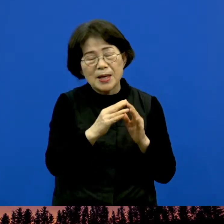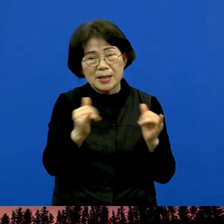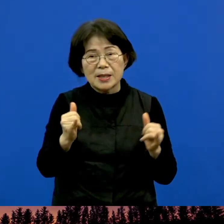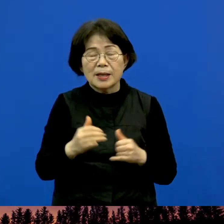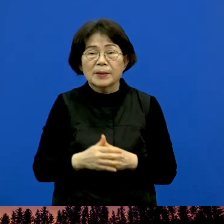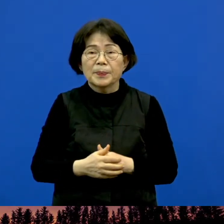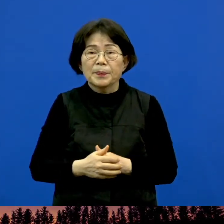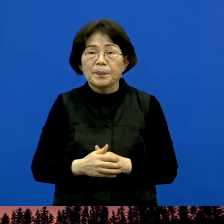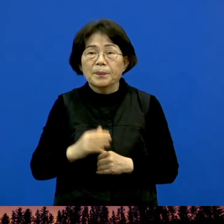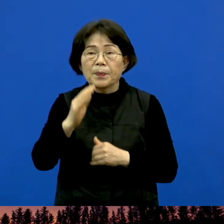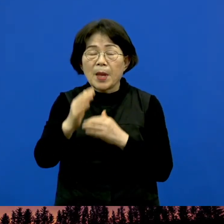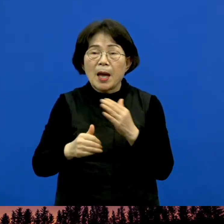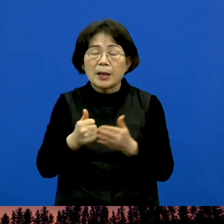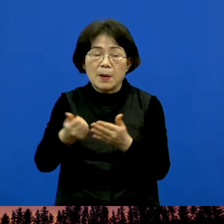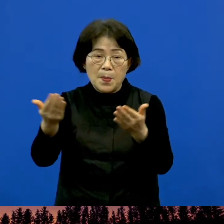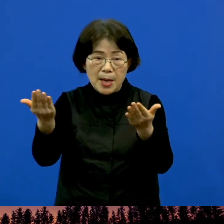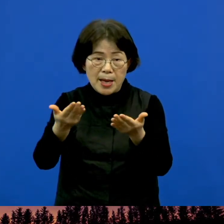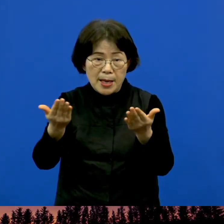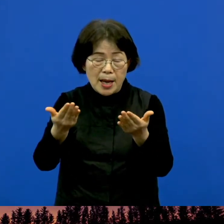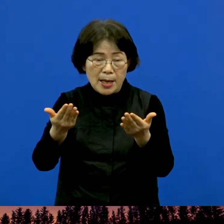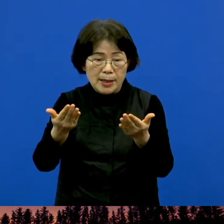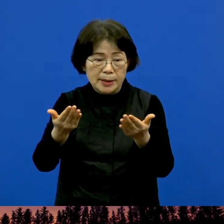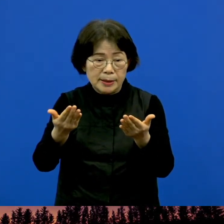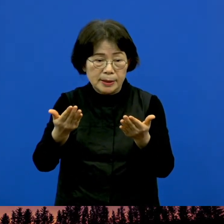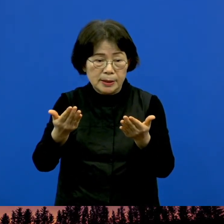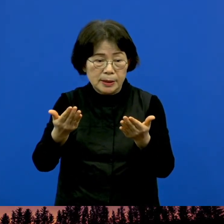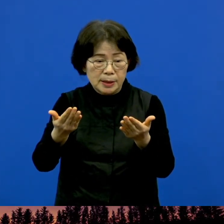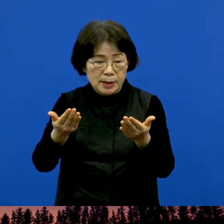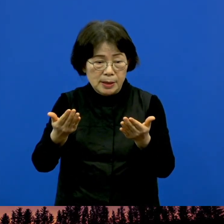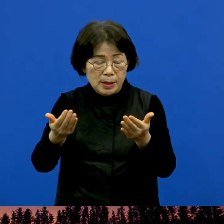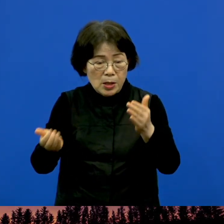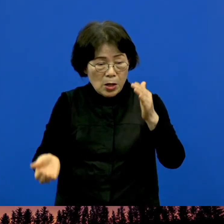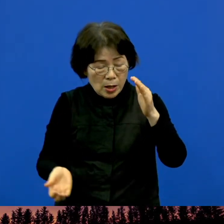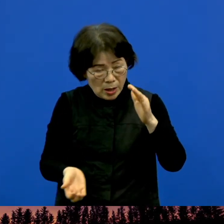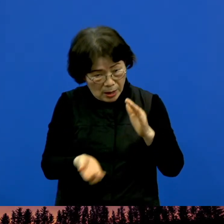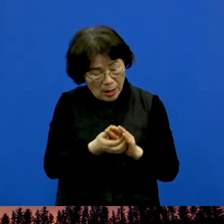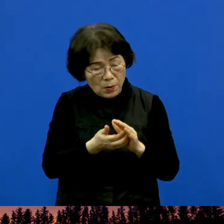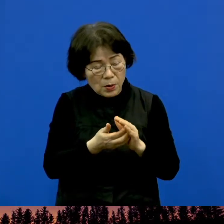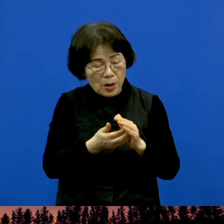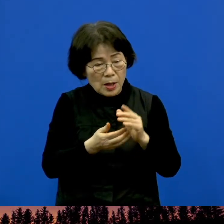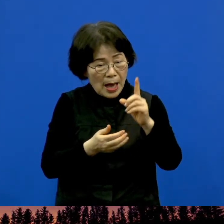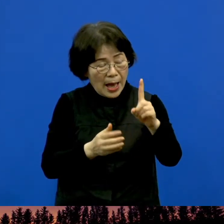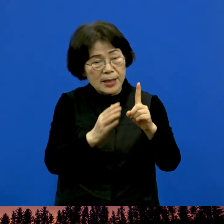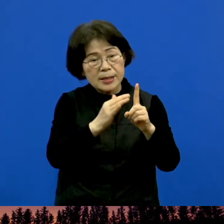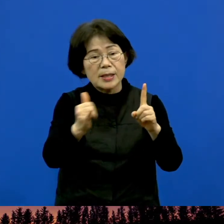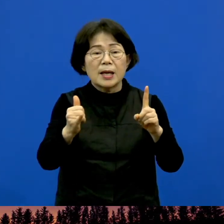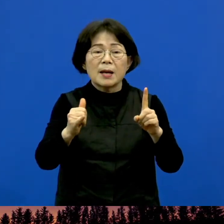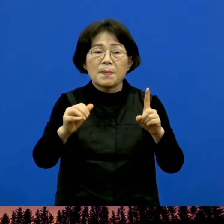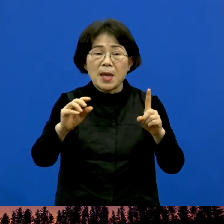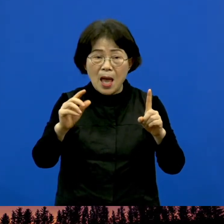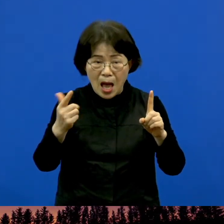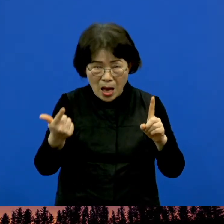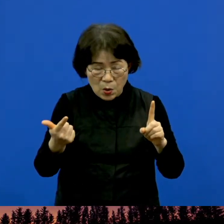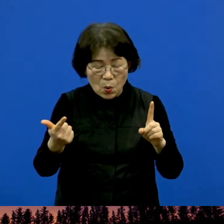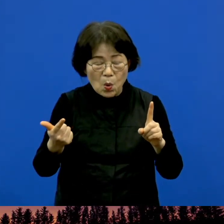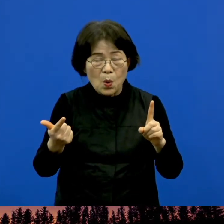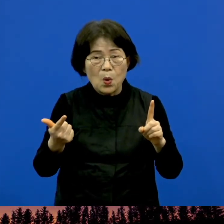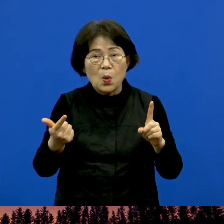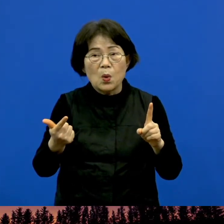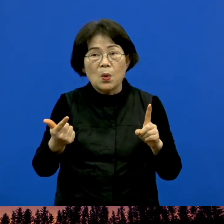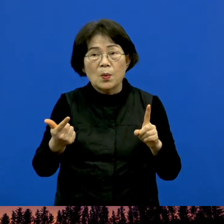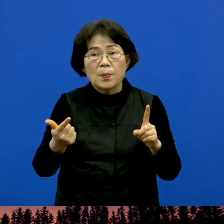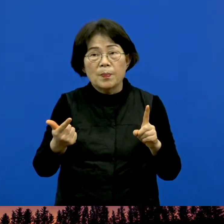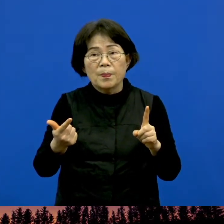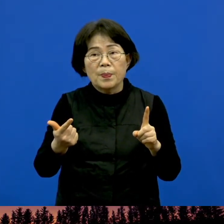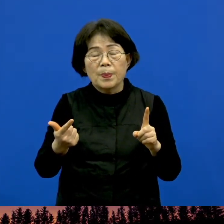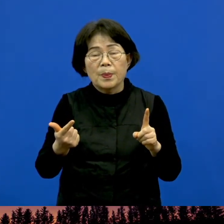그래서 여러분 하나님의 일에는 유력한 일꾼에 의해서 움직여 가지 않는다는 거예요. 한 사람의 독보적인 존재를 의해서 단독